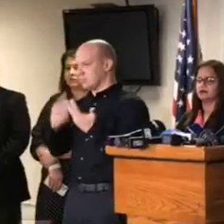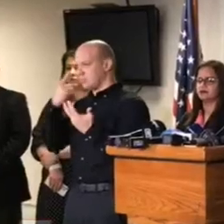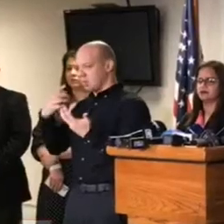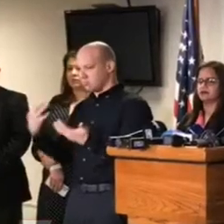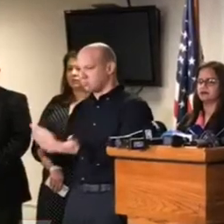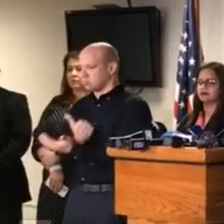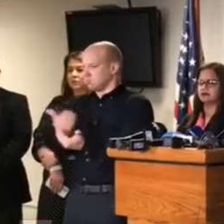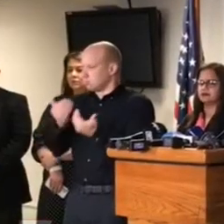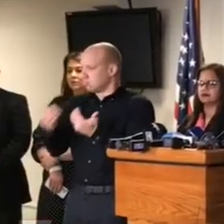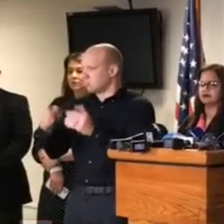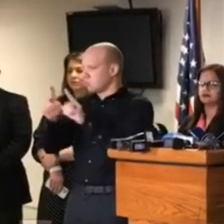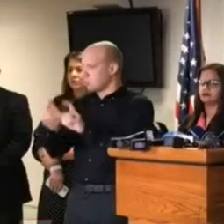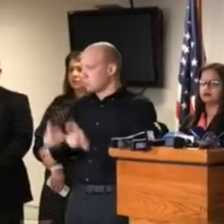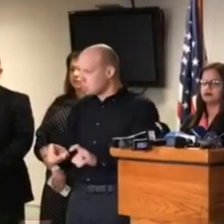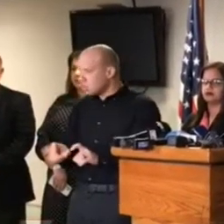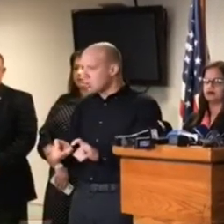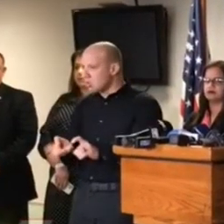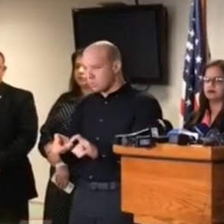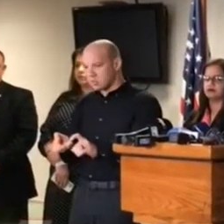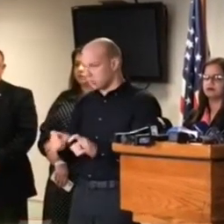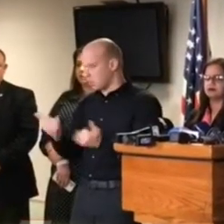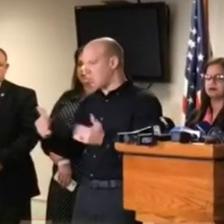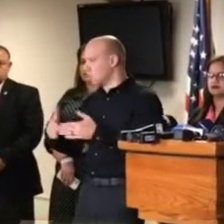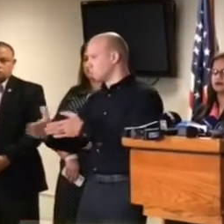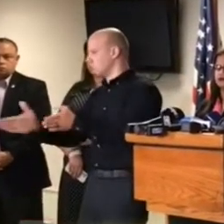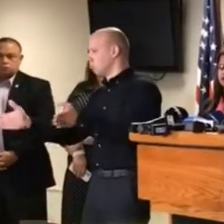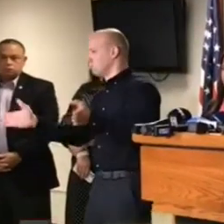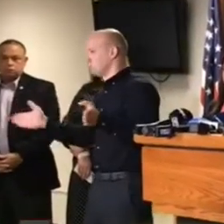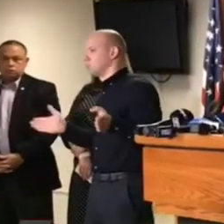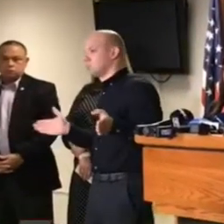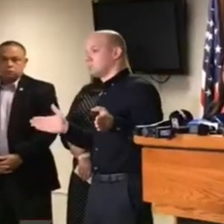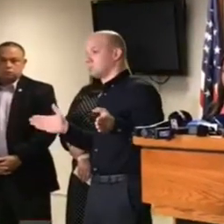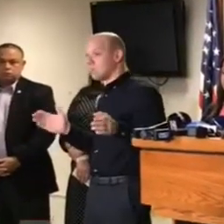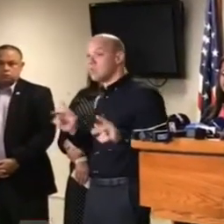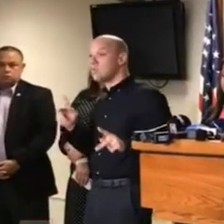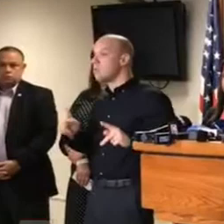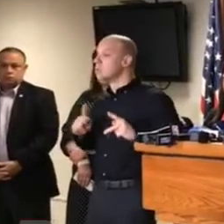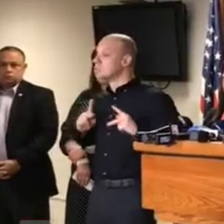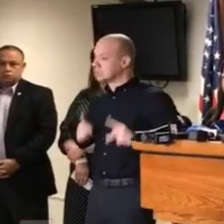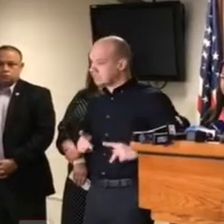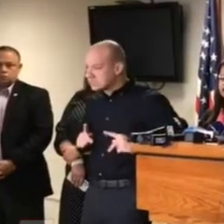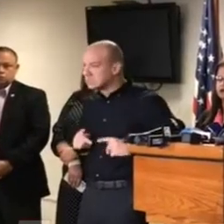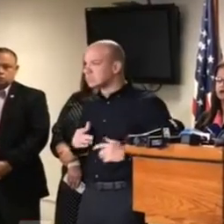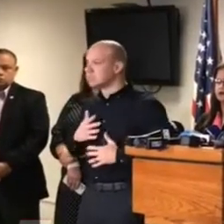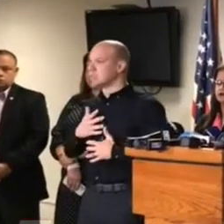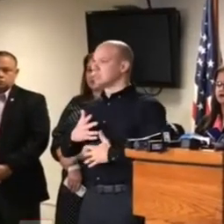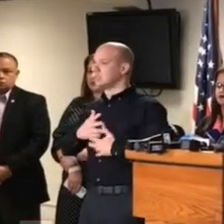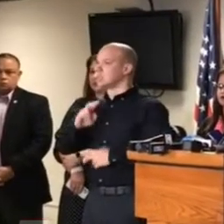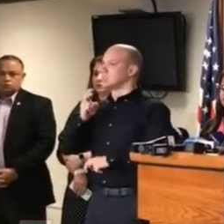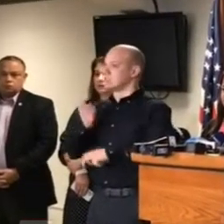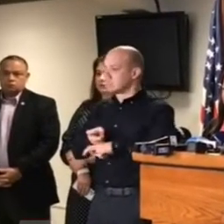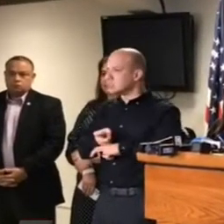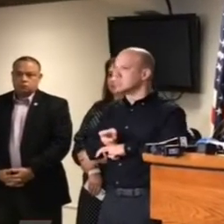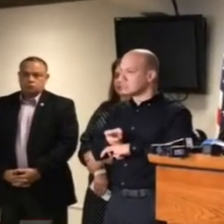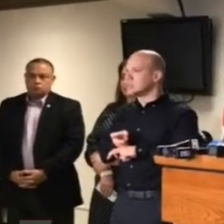usted que no, que tiene una condición de neumonía o dificultad respiratoria aguda,